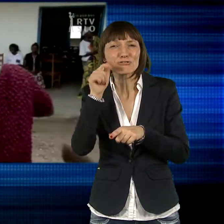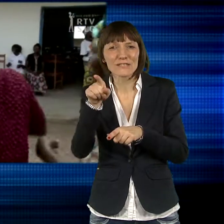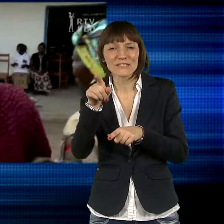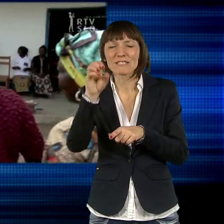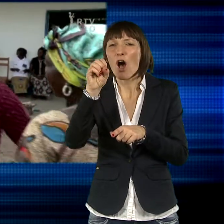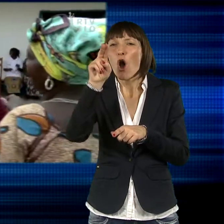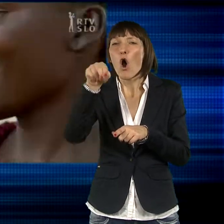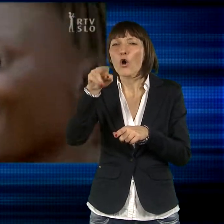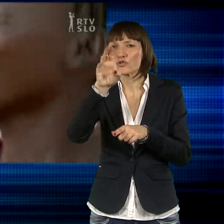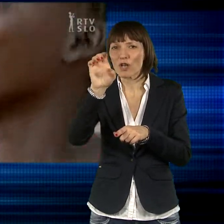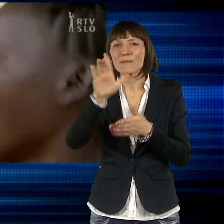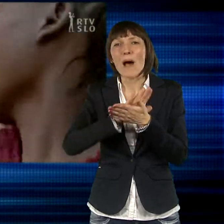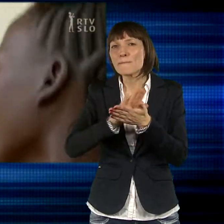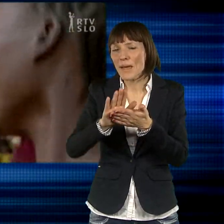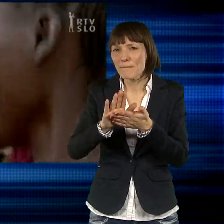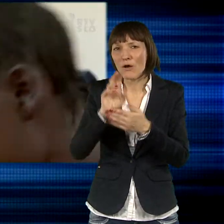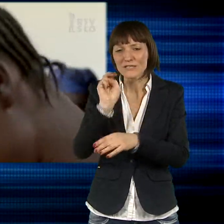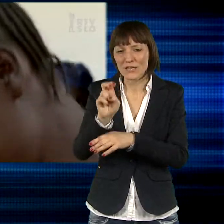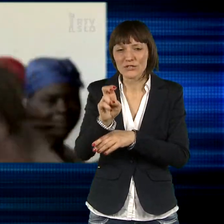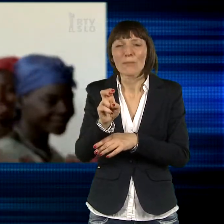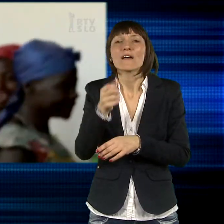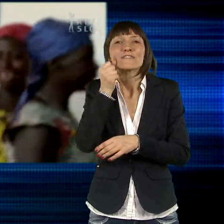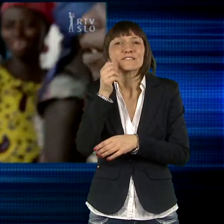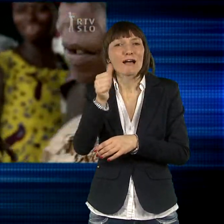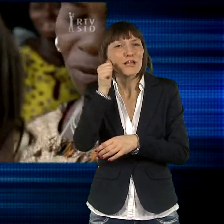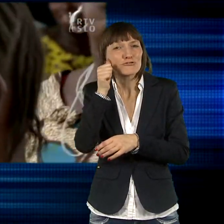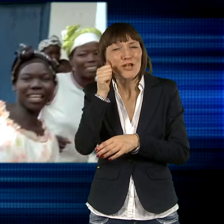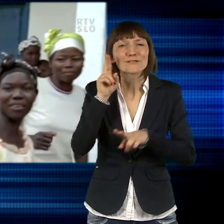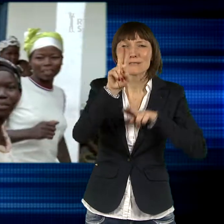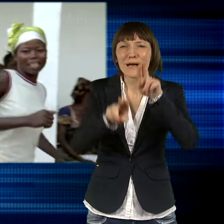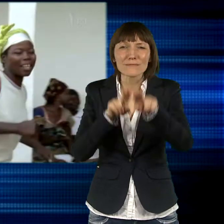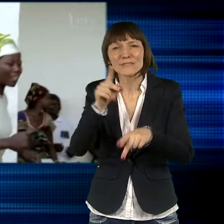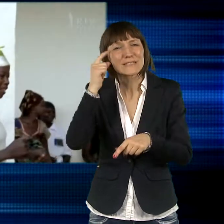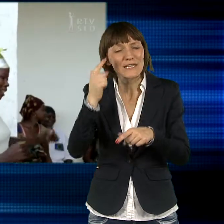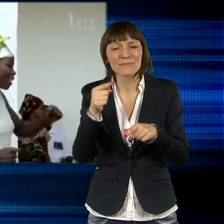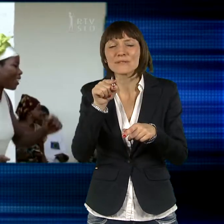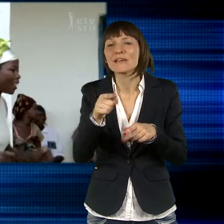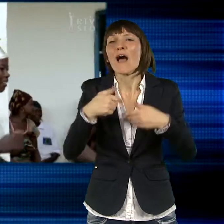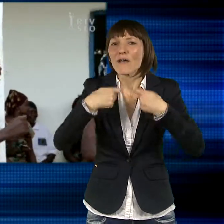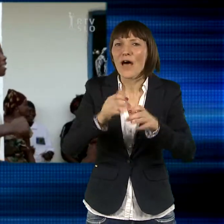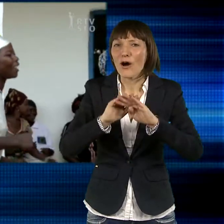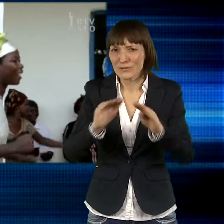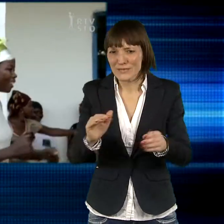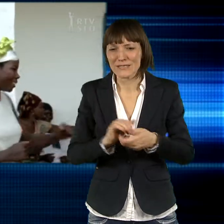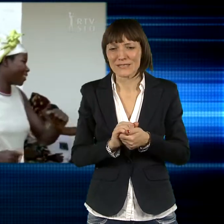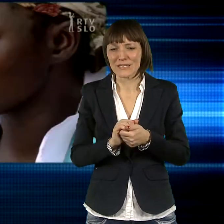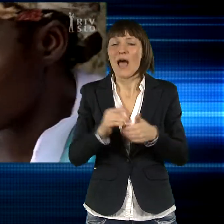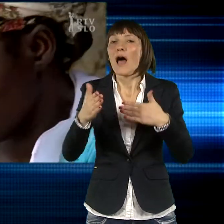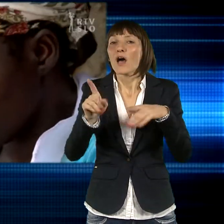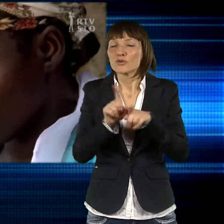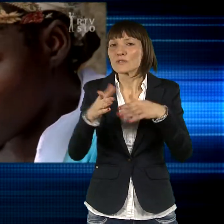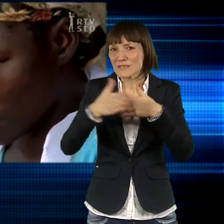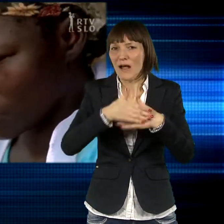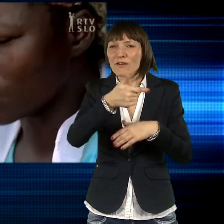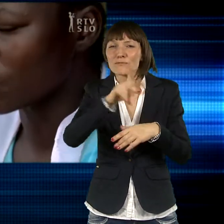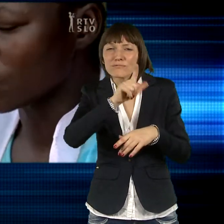ima drugačen pristop. Njen trud je preprost, vsakdanji, a ženskam, za katere skrbi, pomeni vse. Med njimi je tudi,